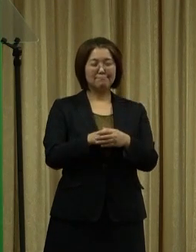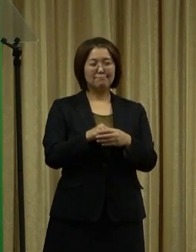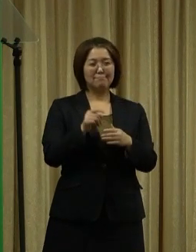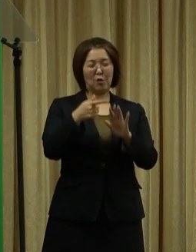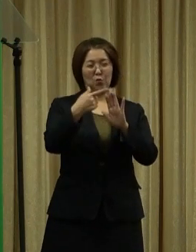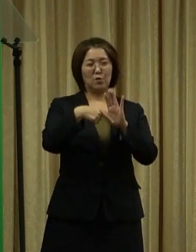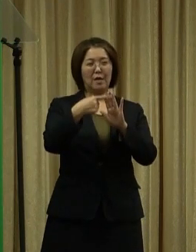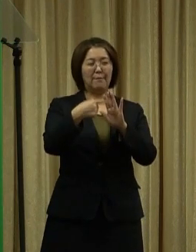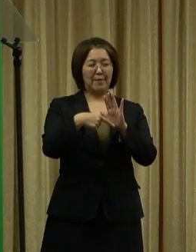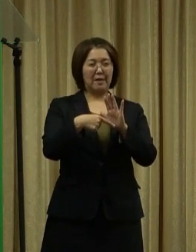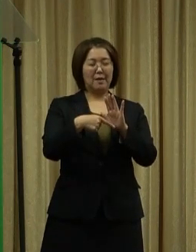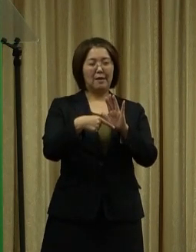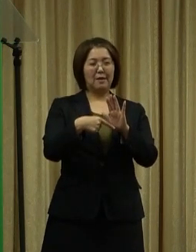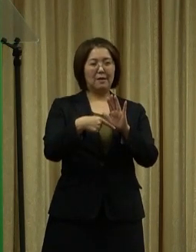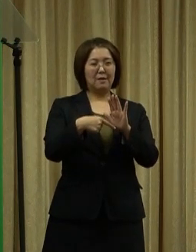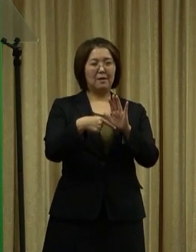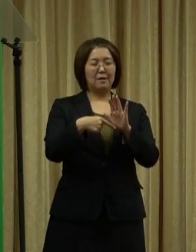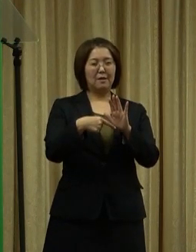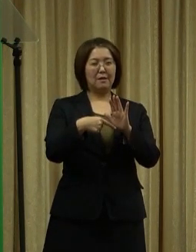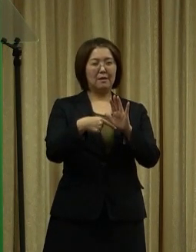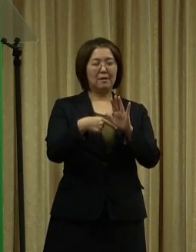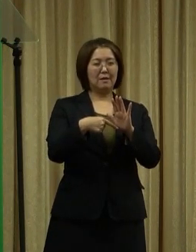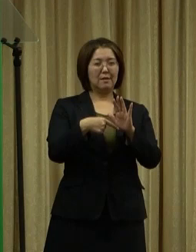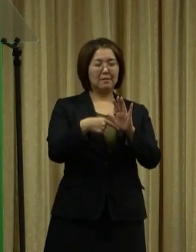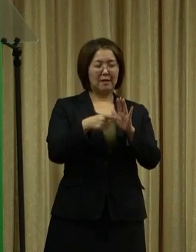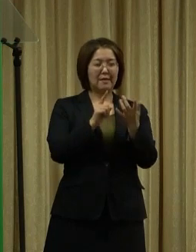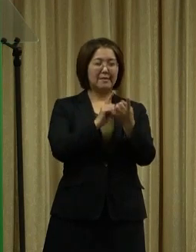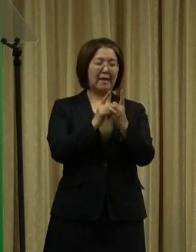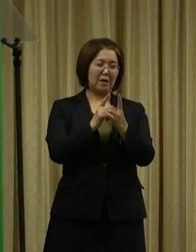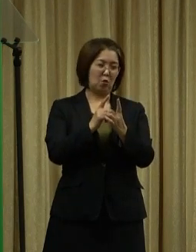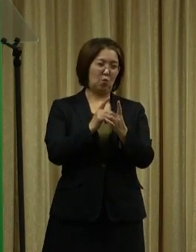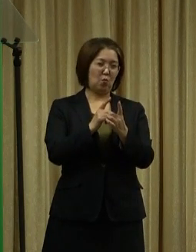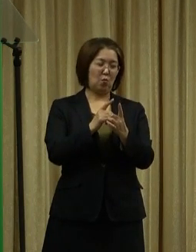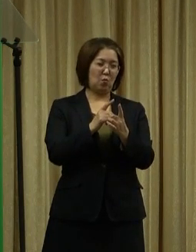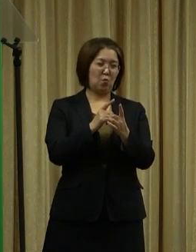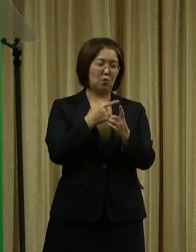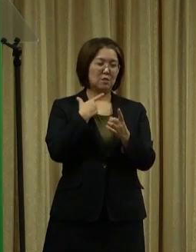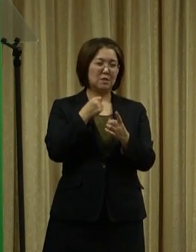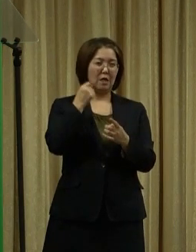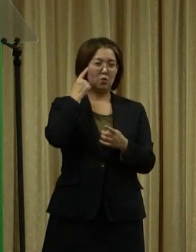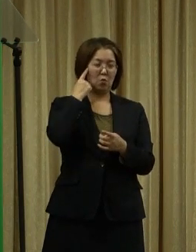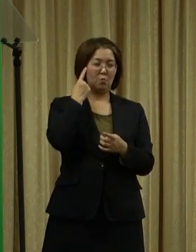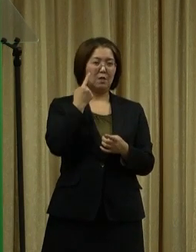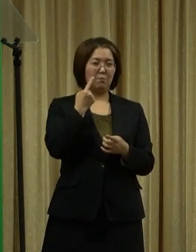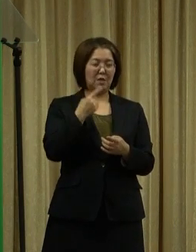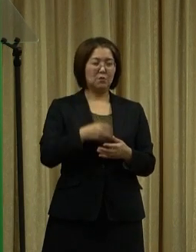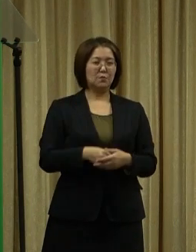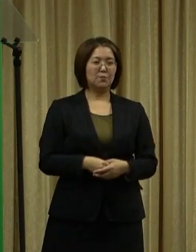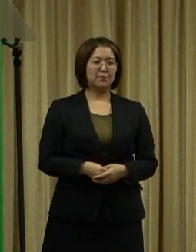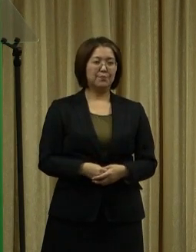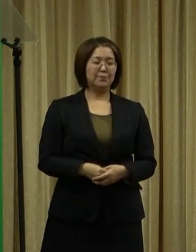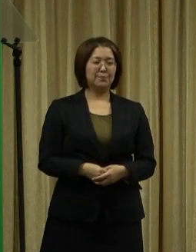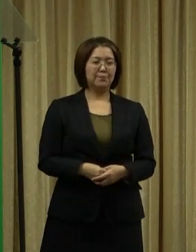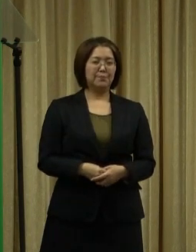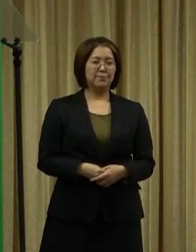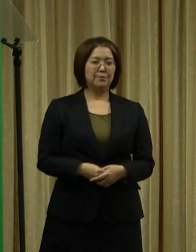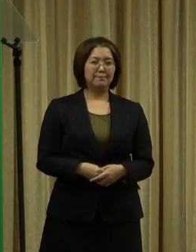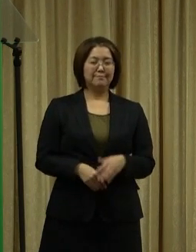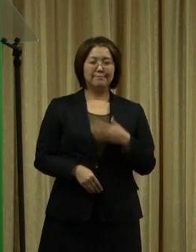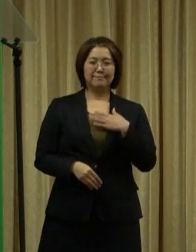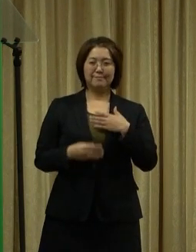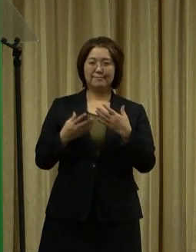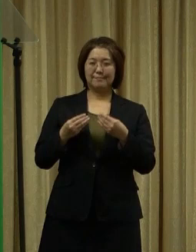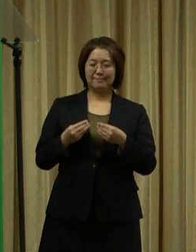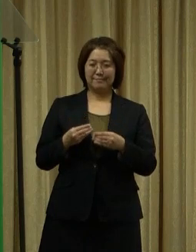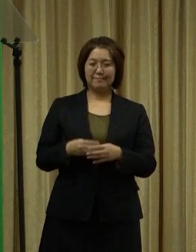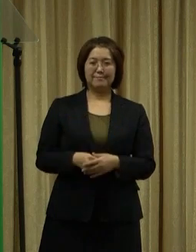ようなまさに、まあ、長タイムを表すようなそのキャッチフレーズを思ってます。 わかりました。ありがとう